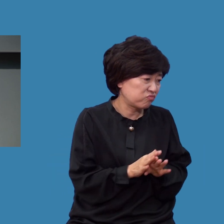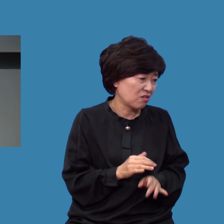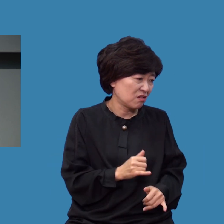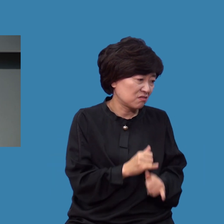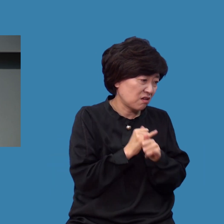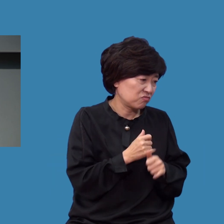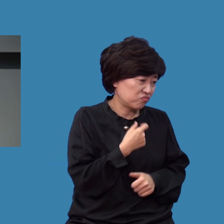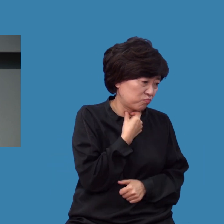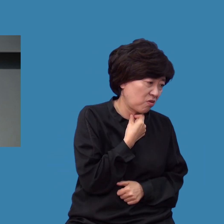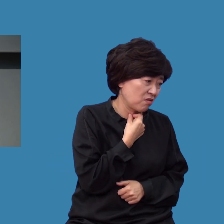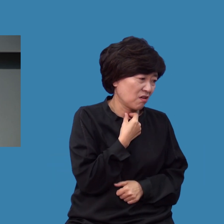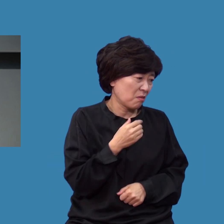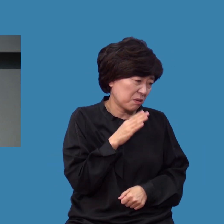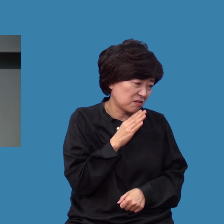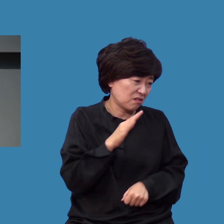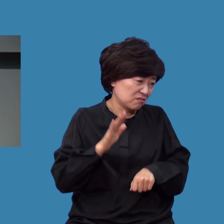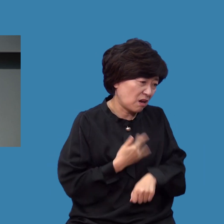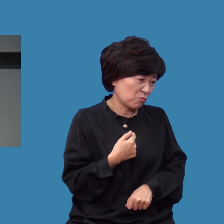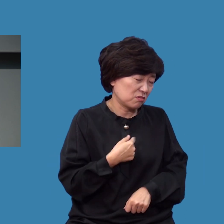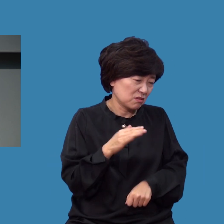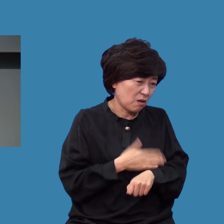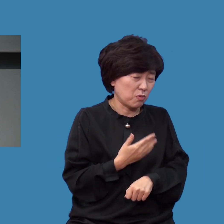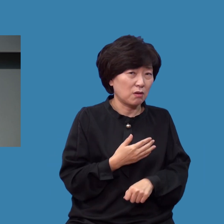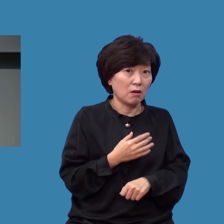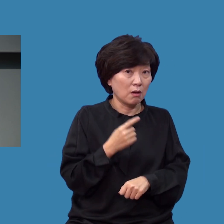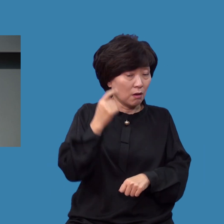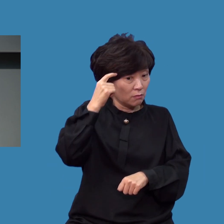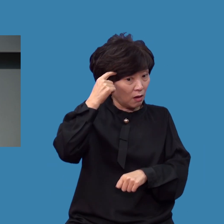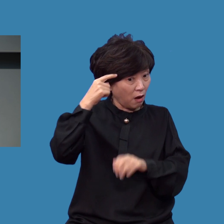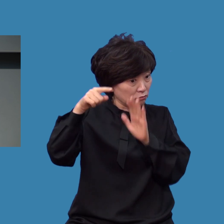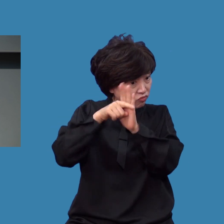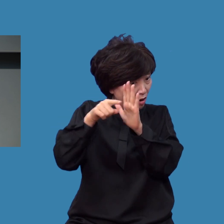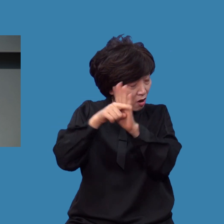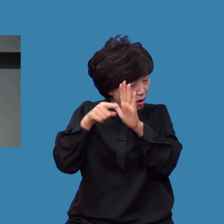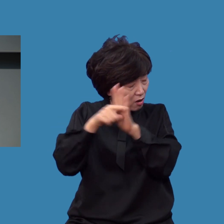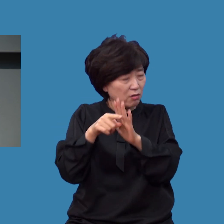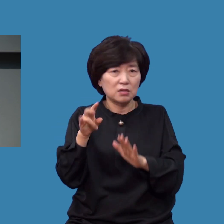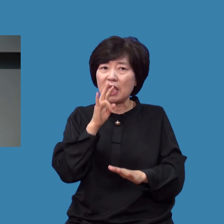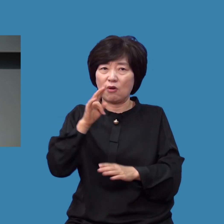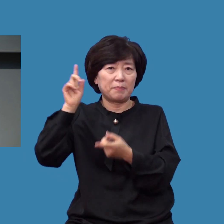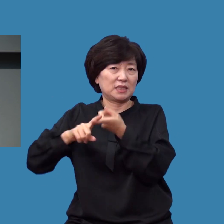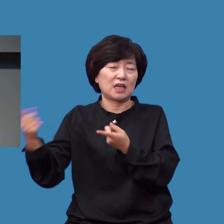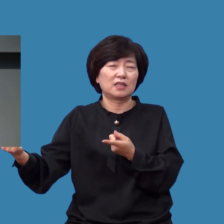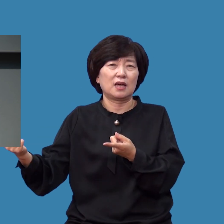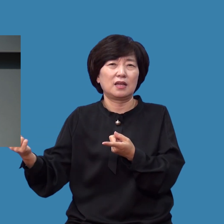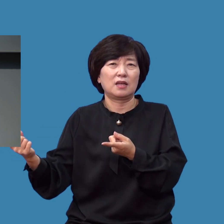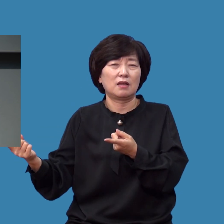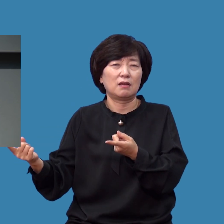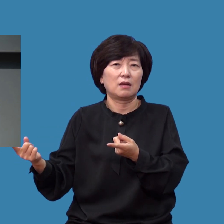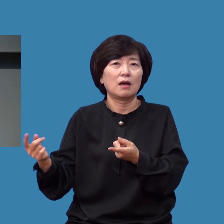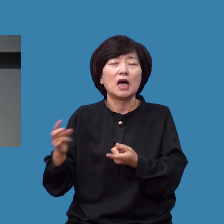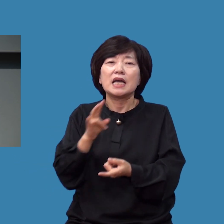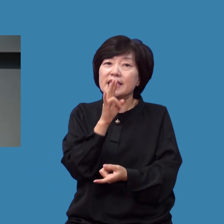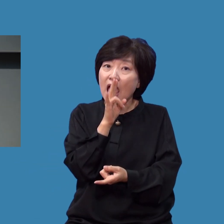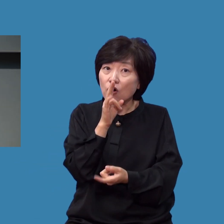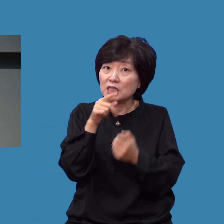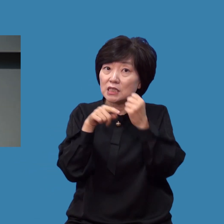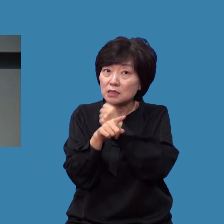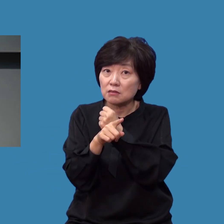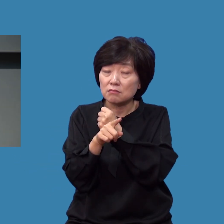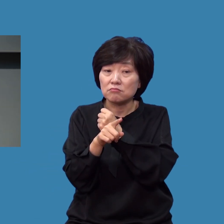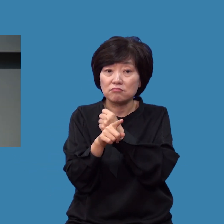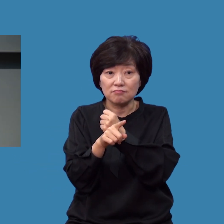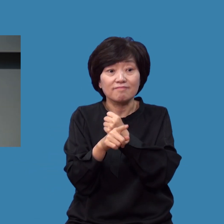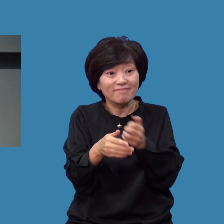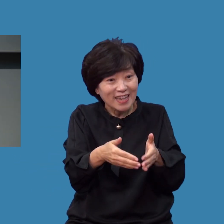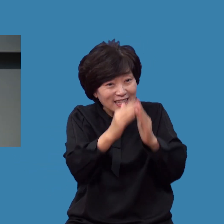죽어버려야 돼, 그렇지 내 잘못이지, 여러분 예언이 아니라는 거예요. 예언은 그런 게 아니에요. 예언은 세우고